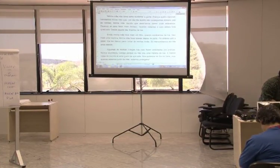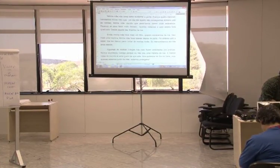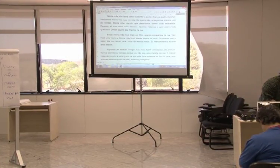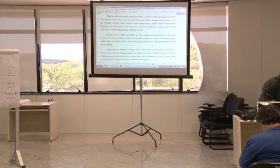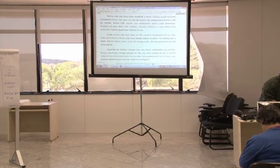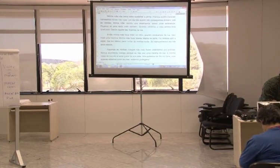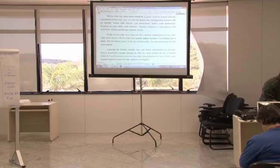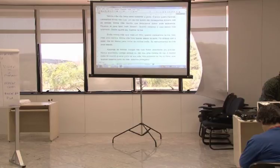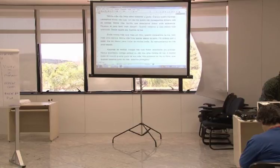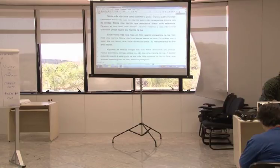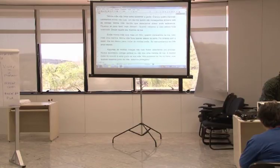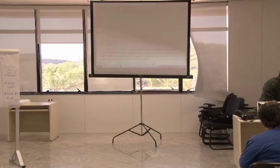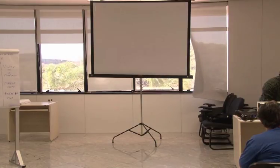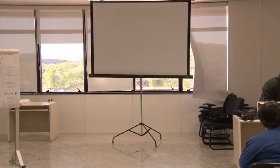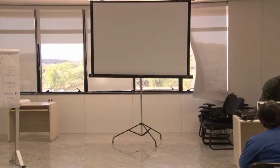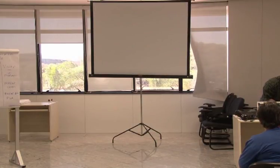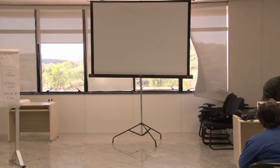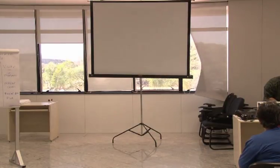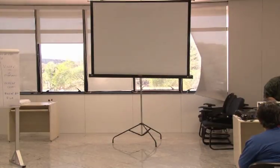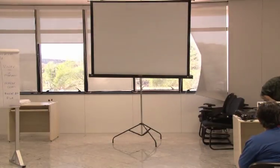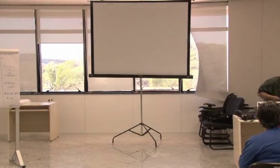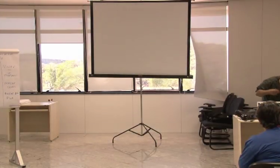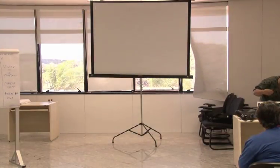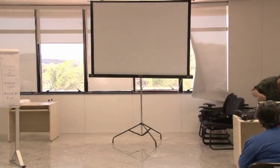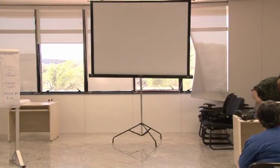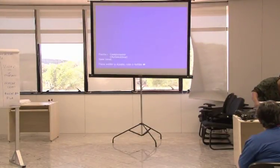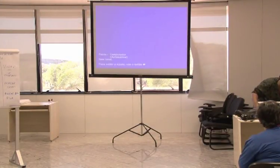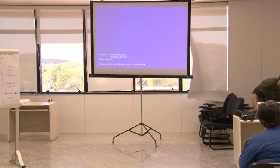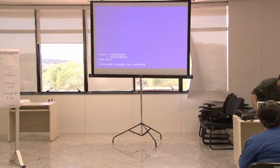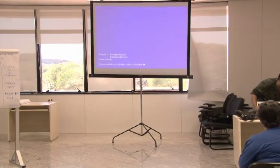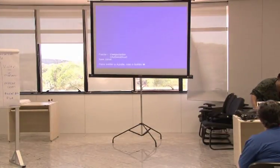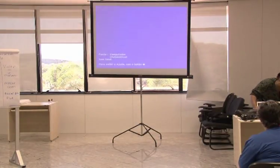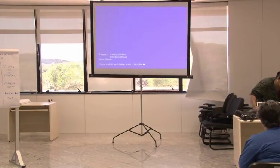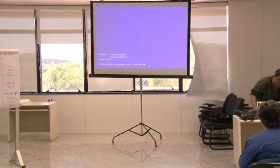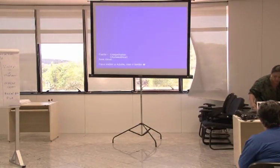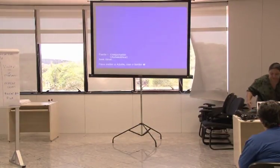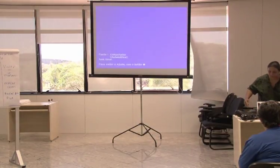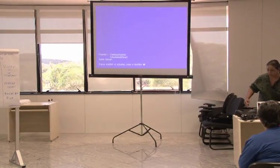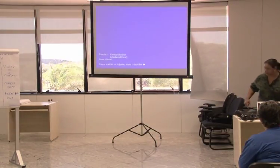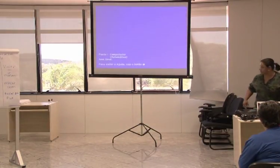1. Eu vou instituir uma prova aqui para vocês vão ver só.